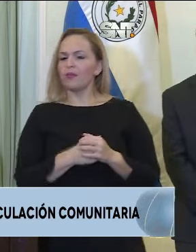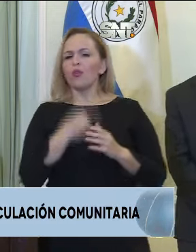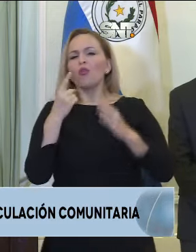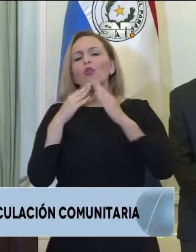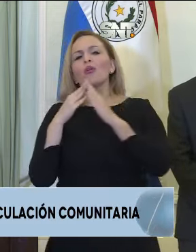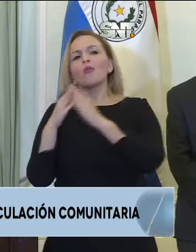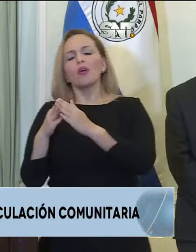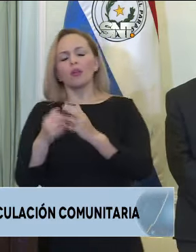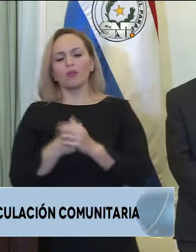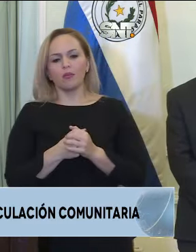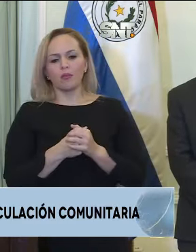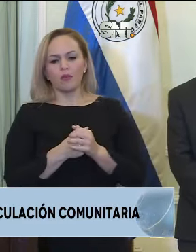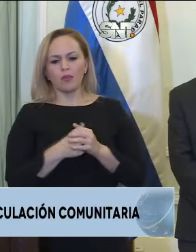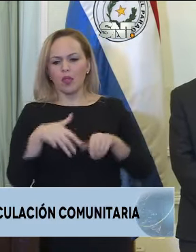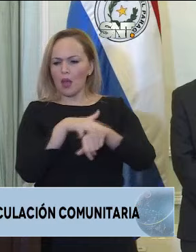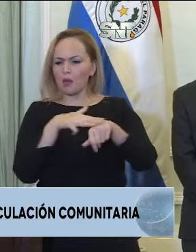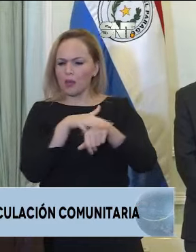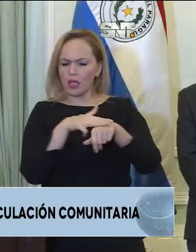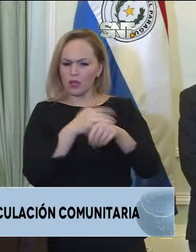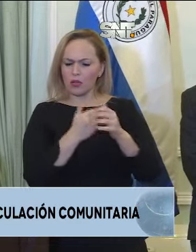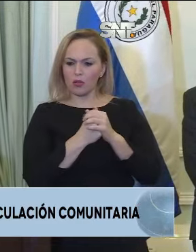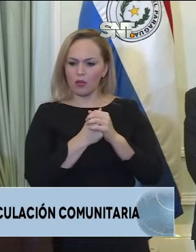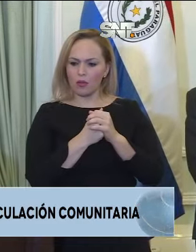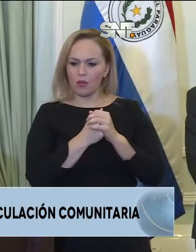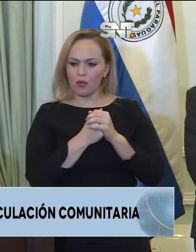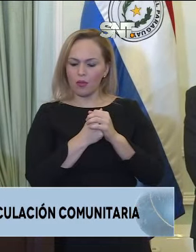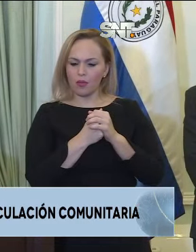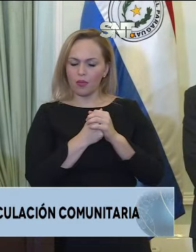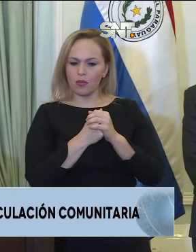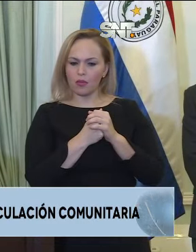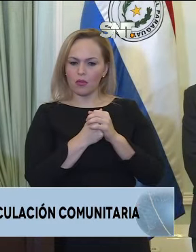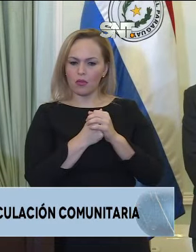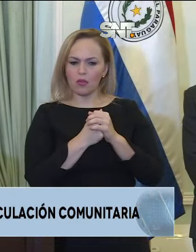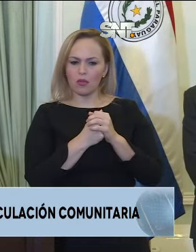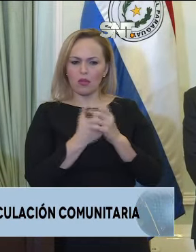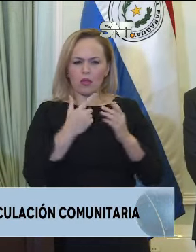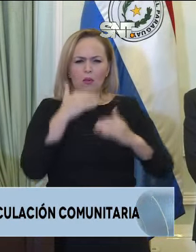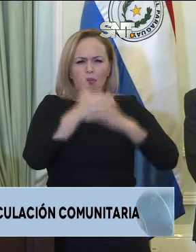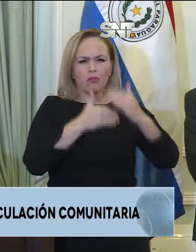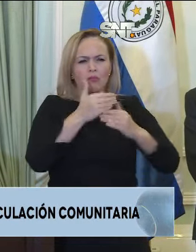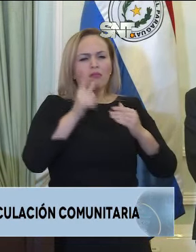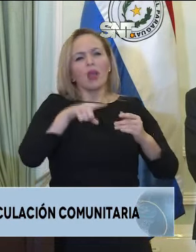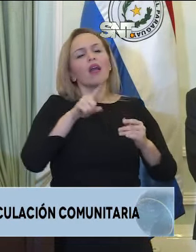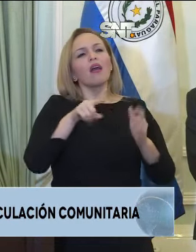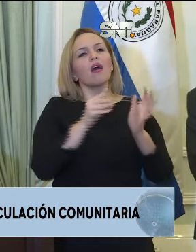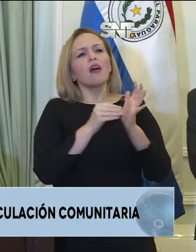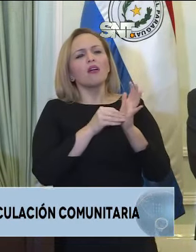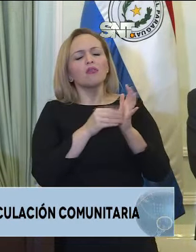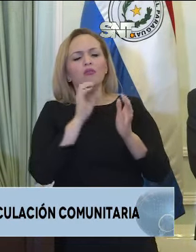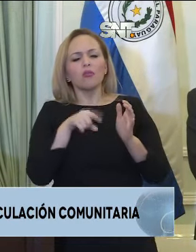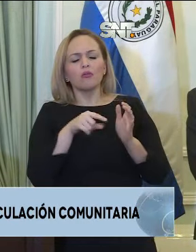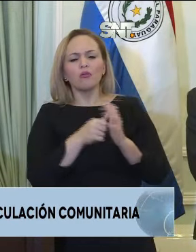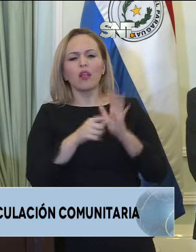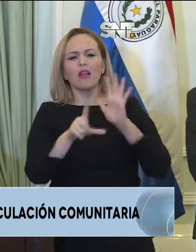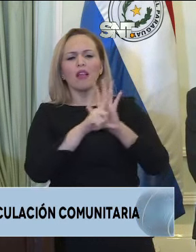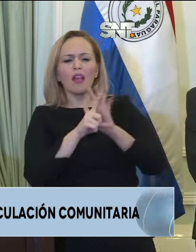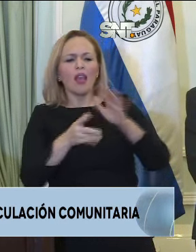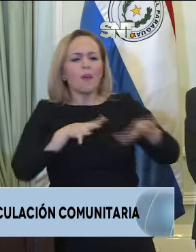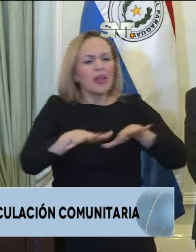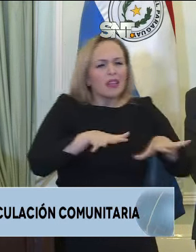gustaría también que el ministro Marzoleni se pueda responder a otra consulta. Puntualmente, en cuanto a los procedimientos, el marco jurídico y la exposición, tanto contenciosa,